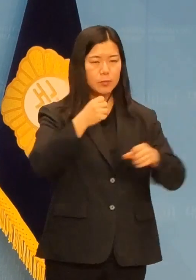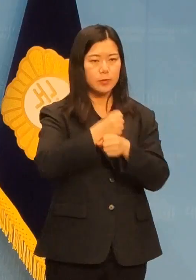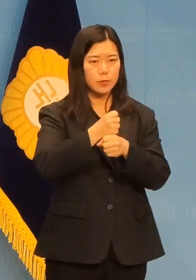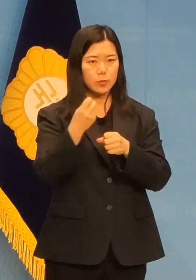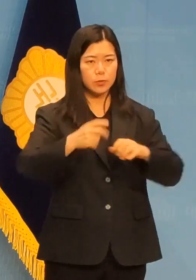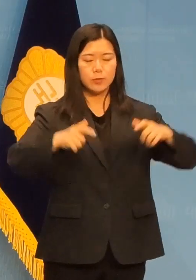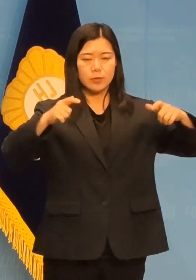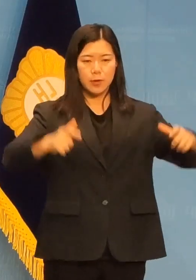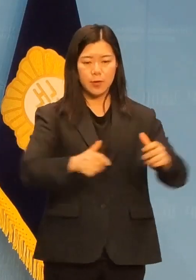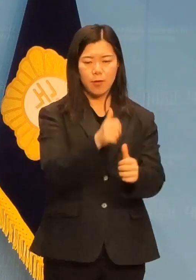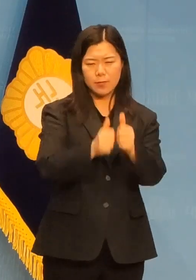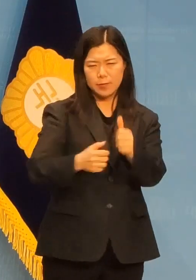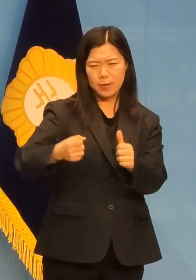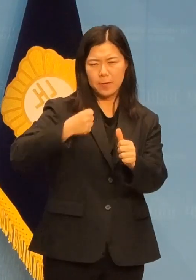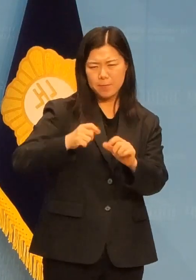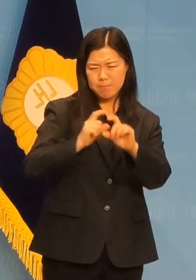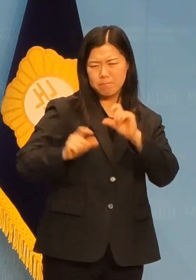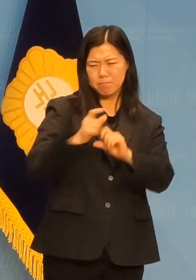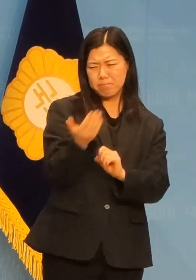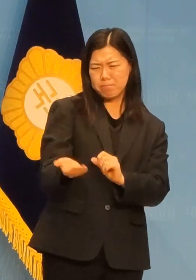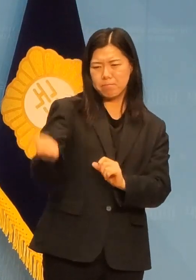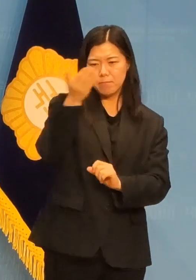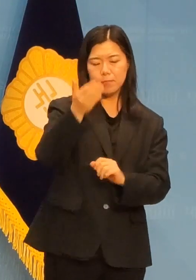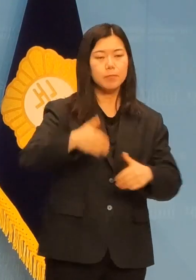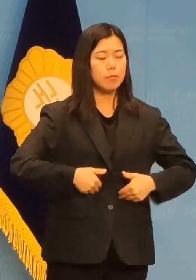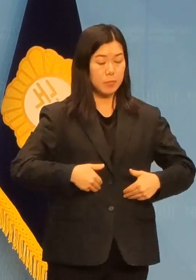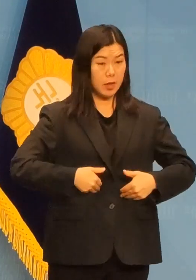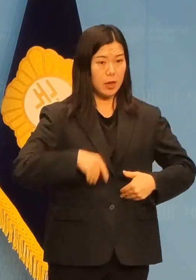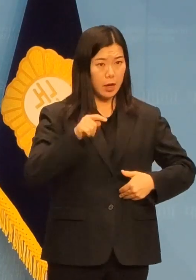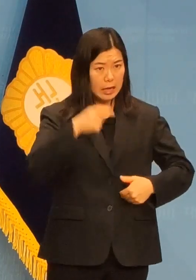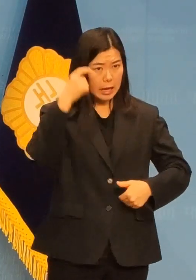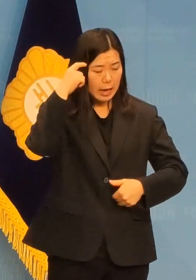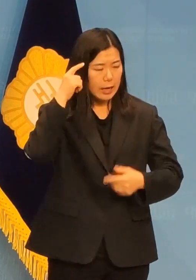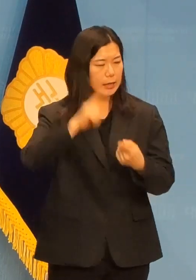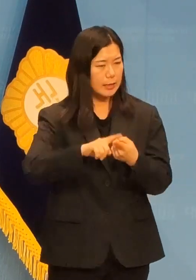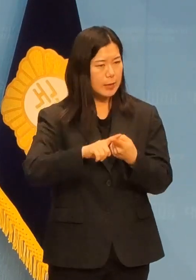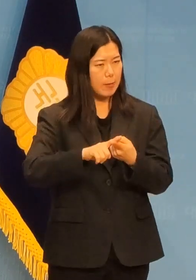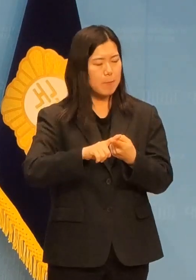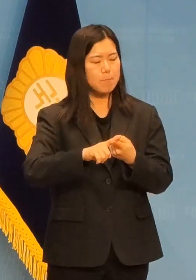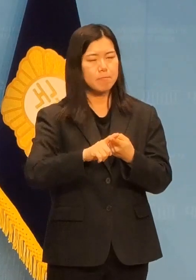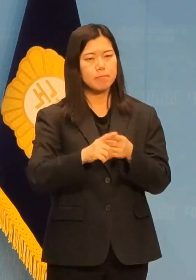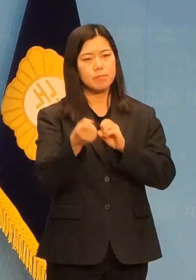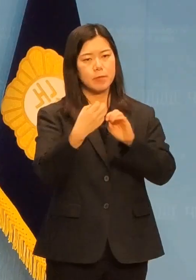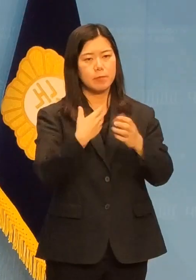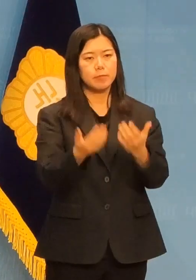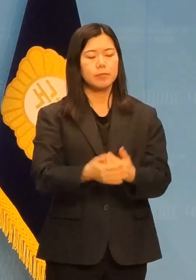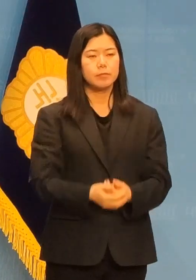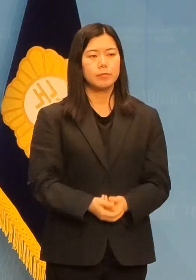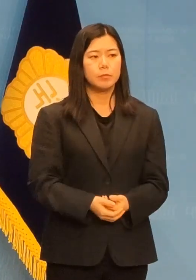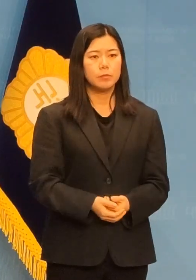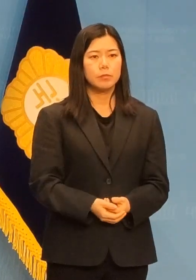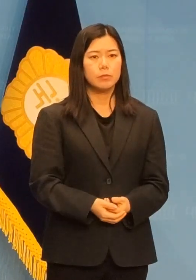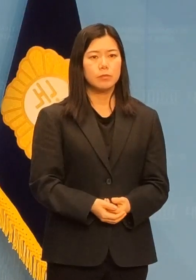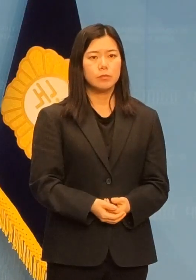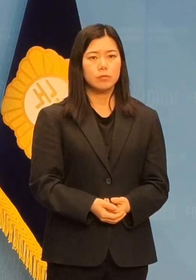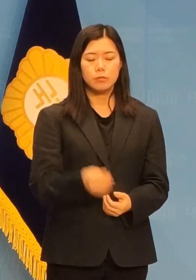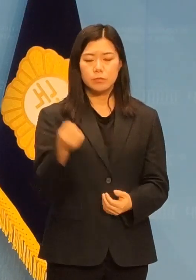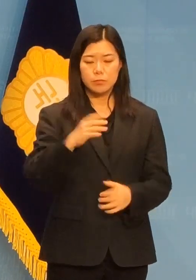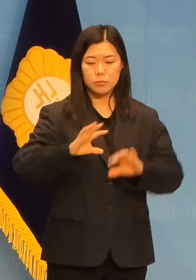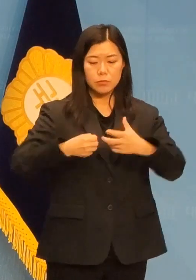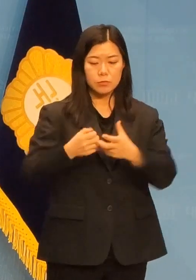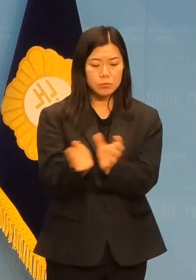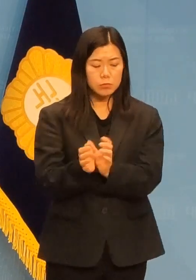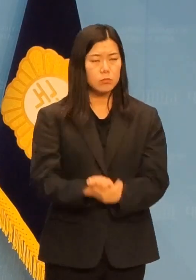경쟁력을 획기적으로 높여야 한다는 시대적 요청에 대한 책임 있는 응답입니다. 그러나